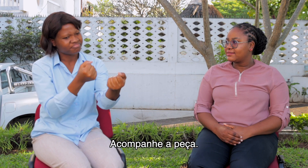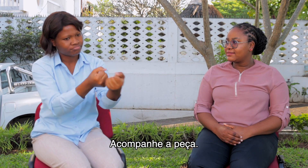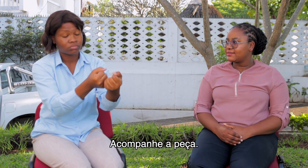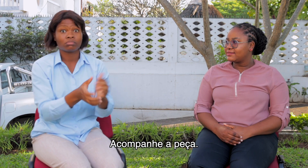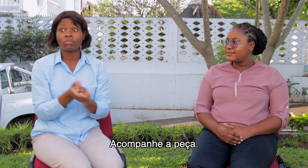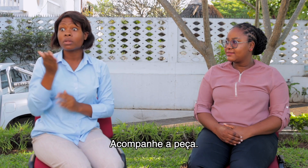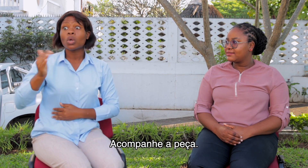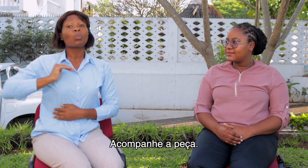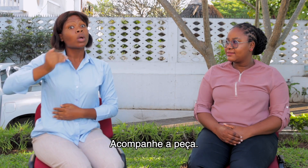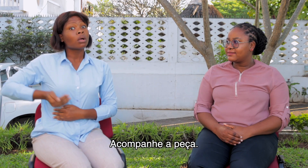Acompanhe a peça.